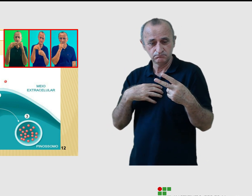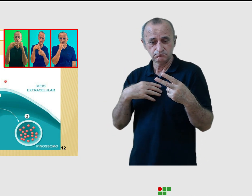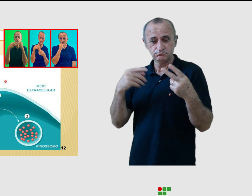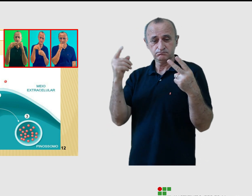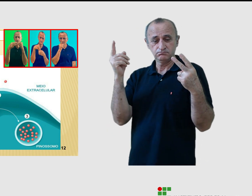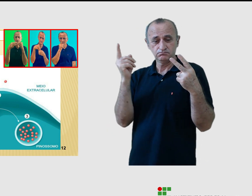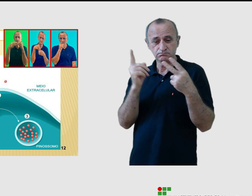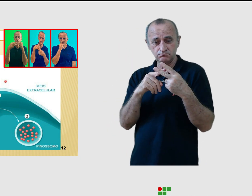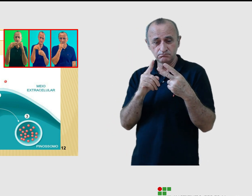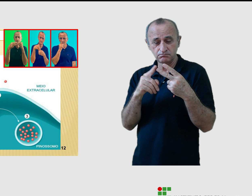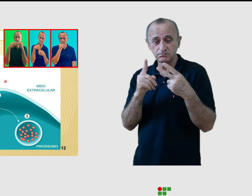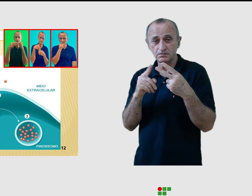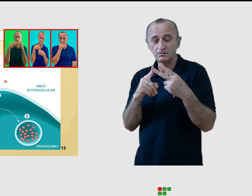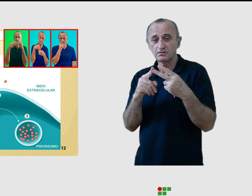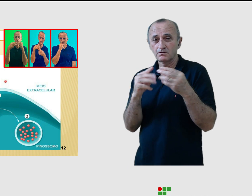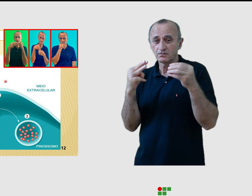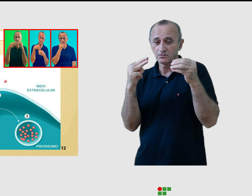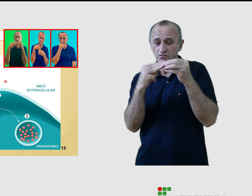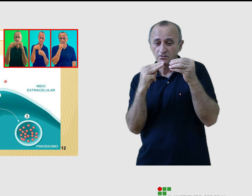duas formas: